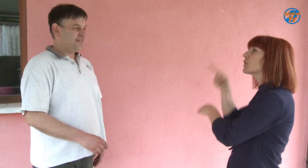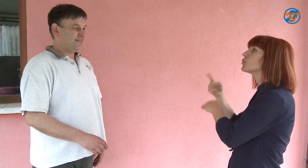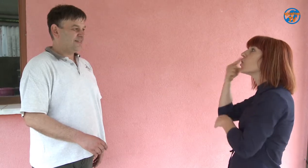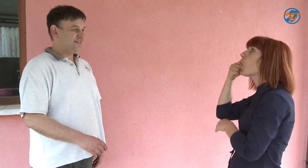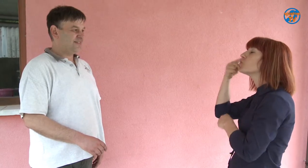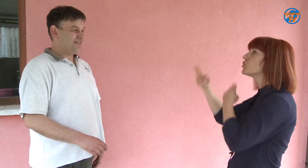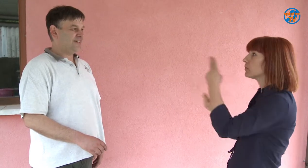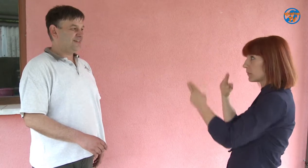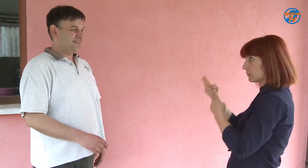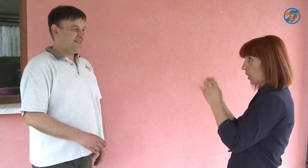Ja,